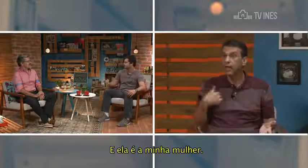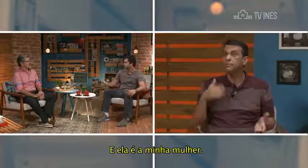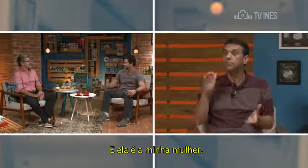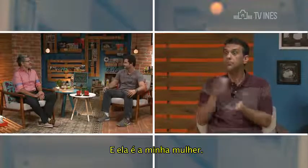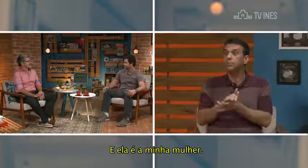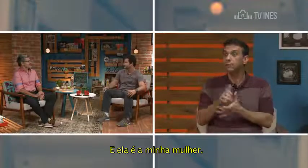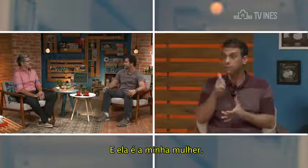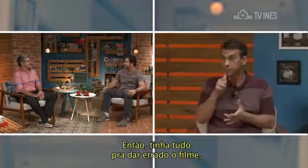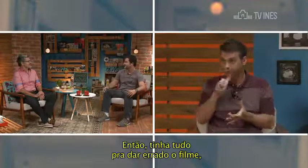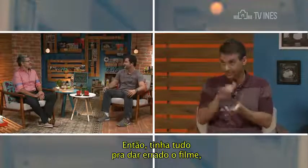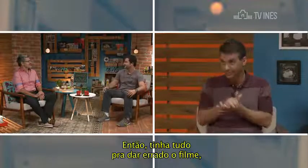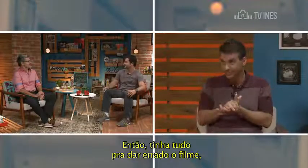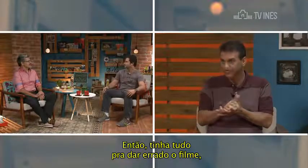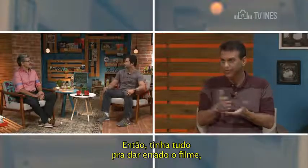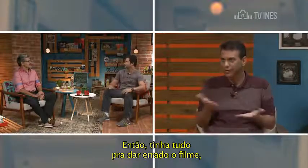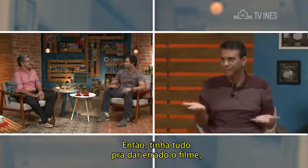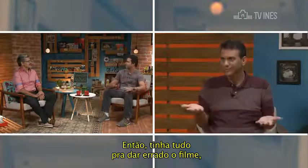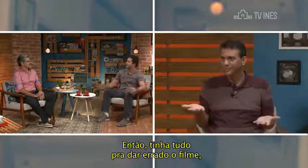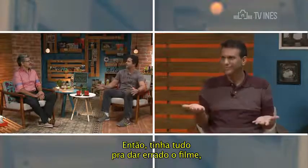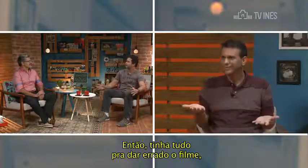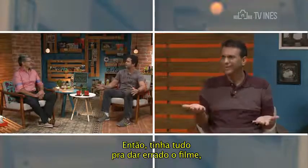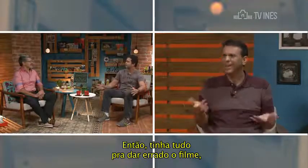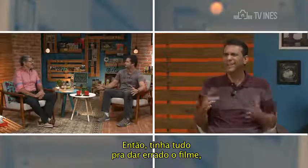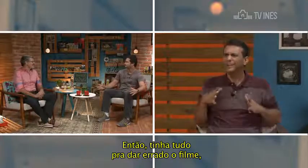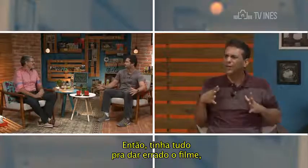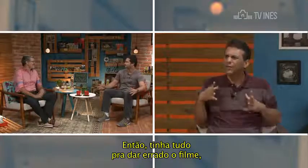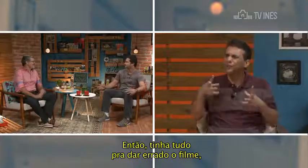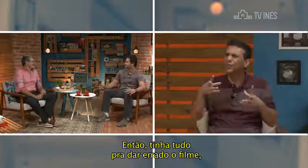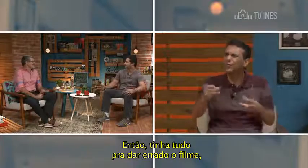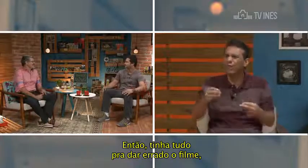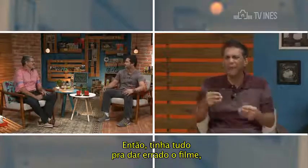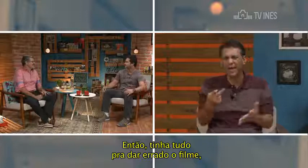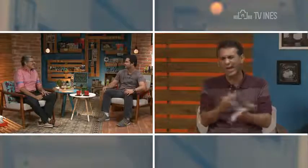mulher. Então tinha tudo para dar errado o filme.